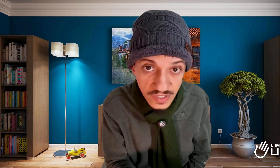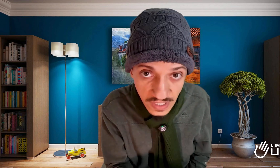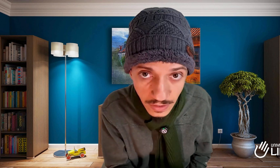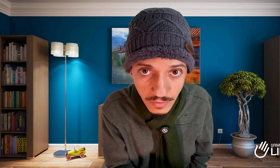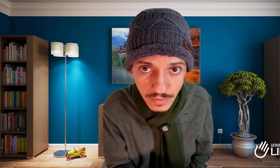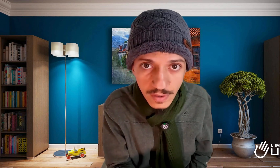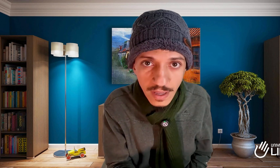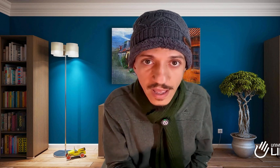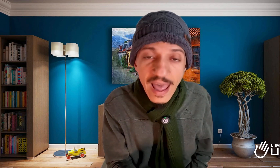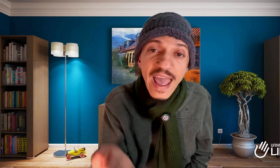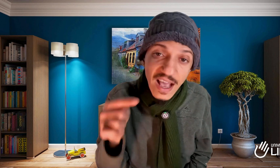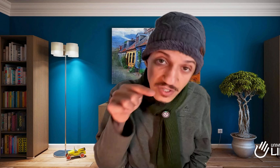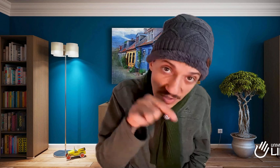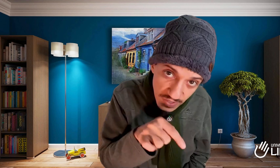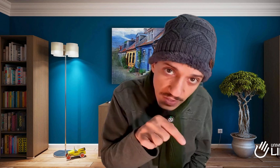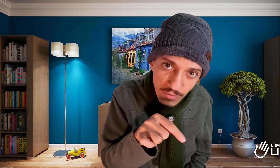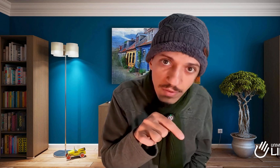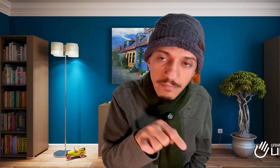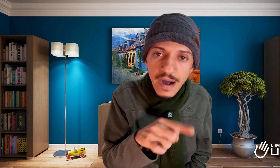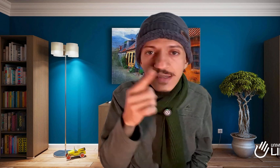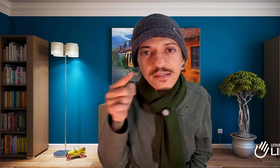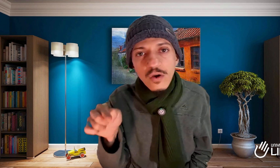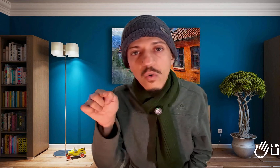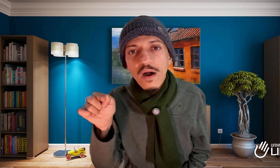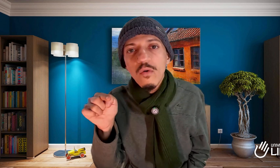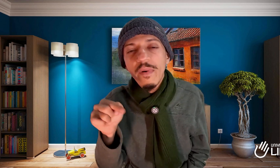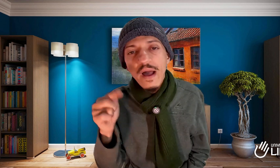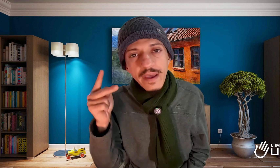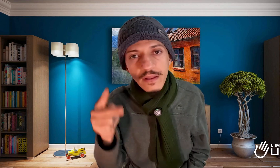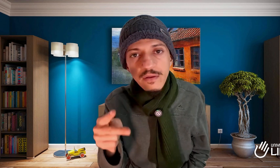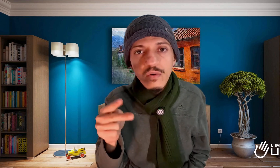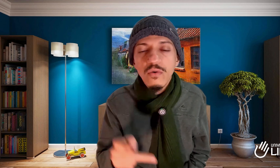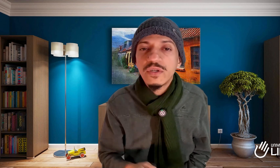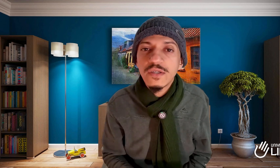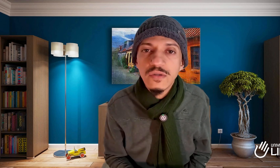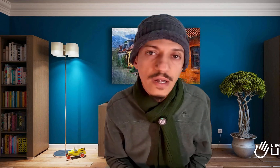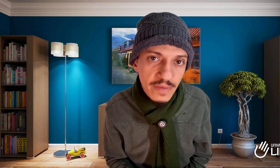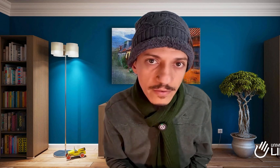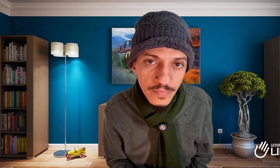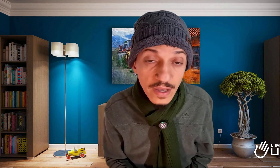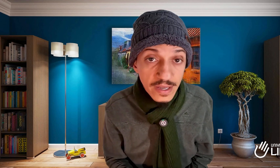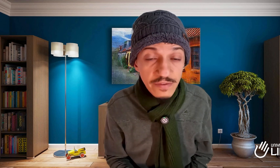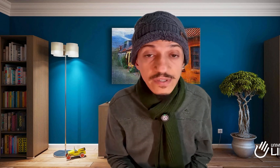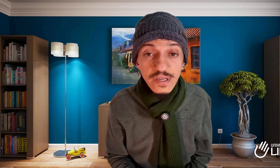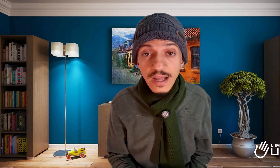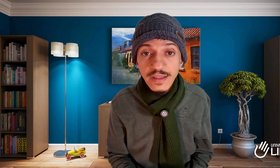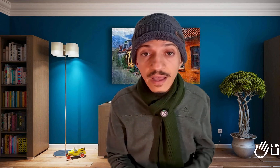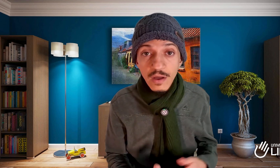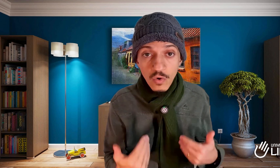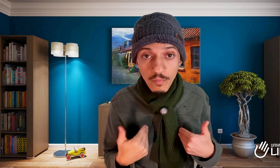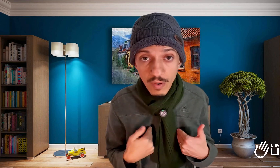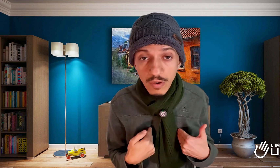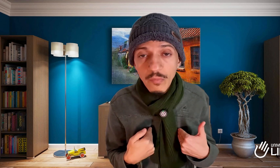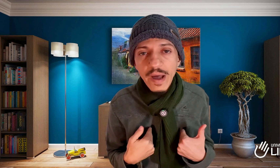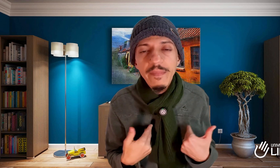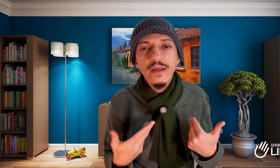sozinho? É sozinho, mas com acompanhamento, com direcionamento. E se você quer ter o meu acompanhamento, o